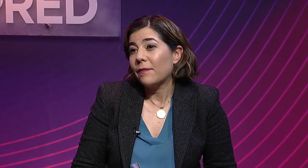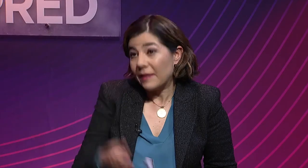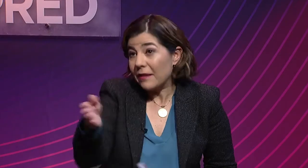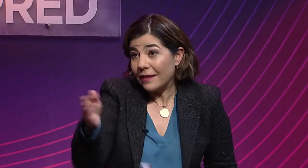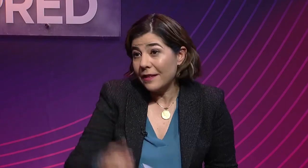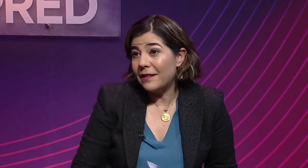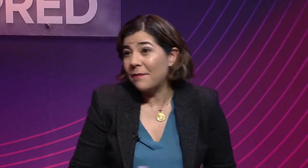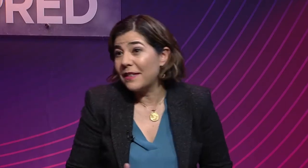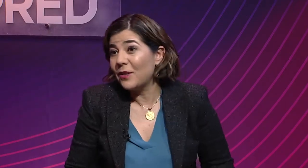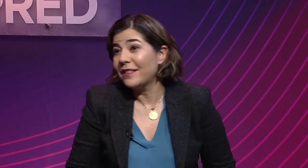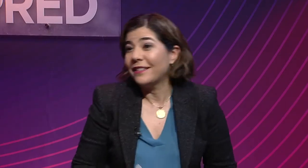Sí, Marisol.